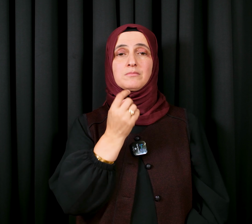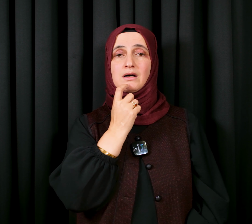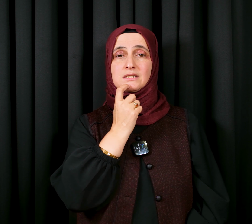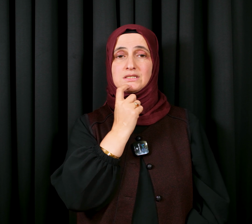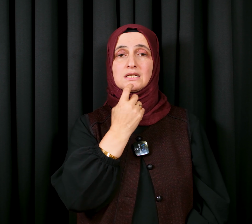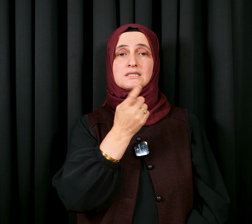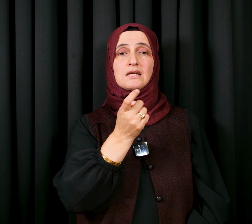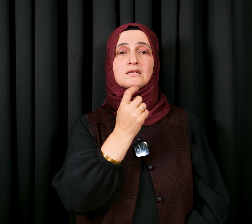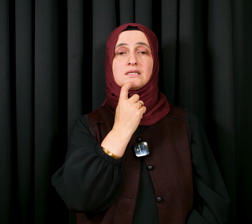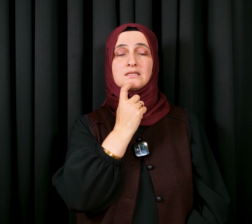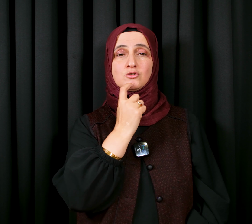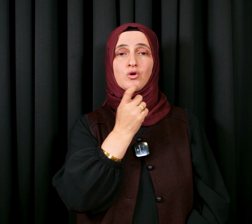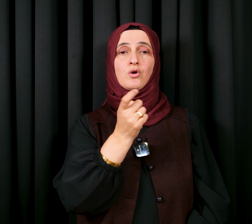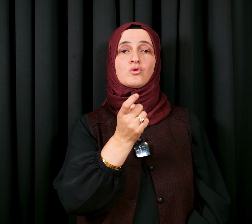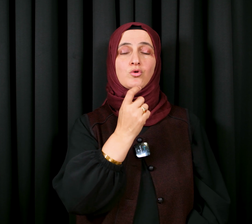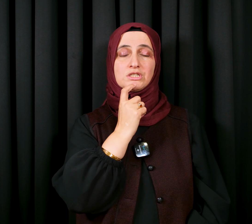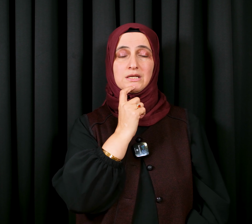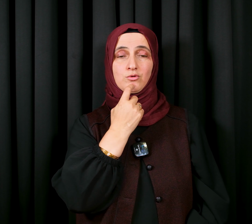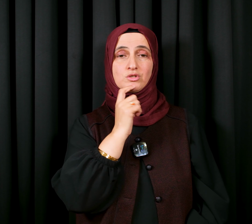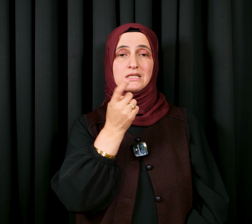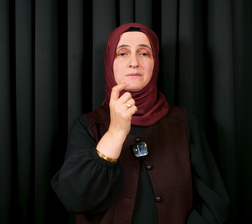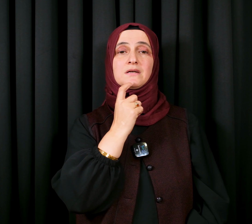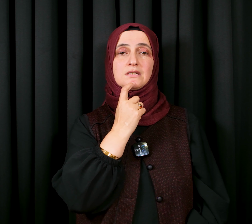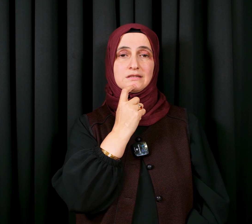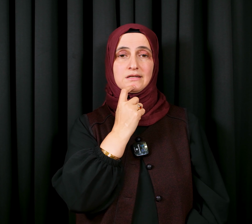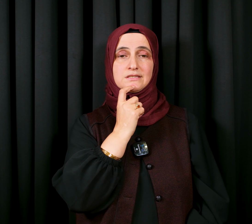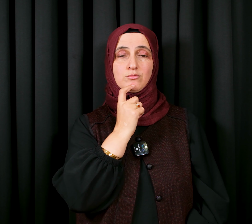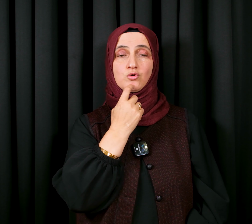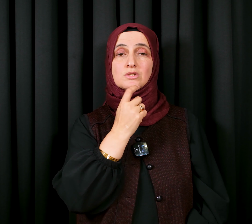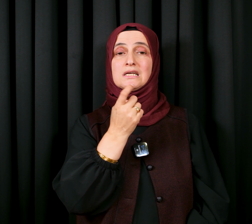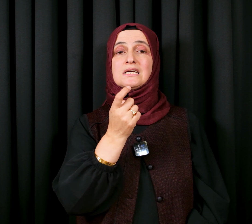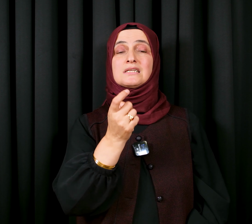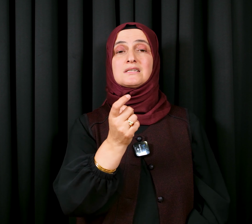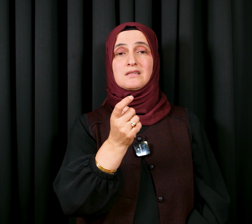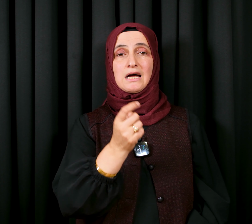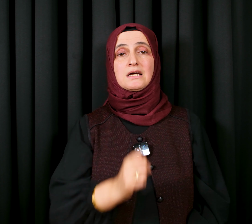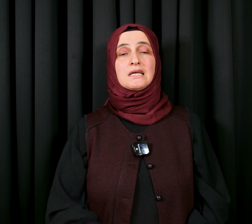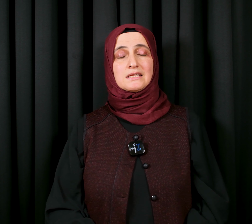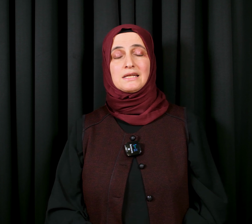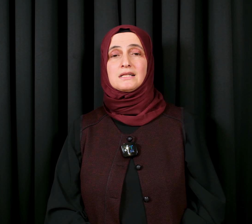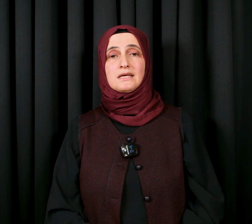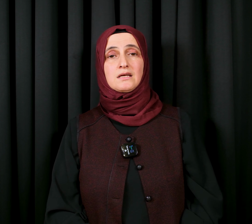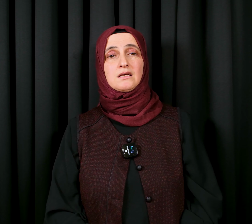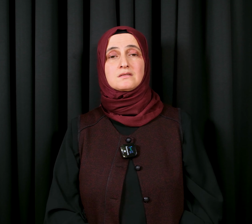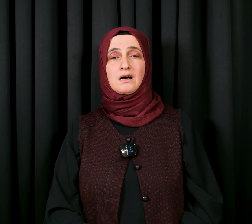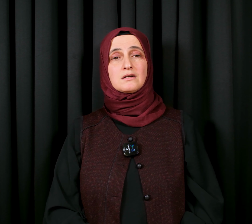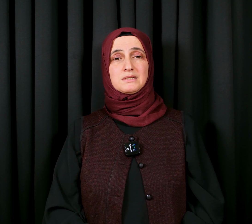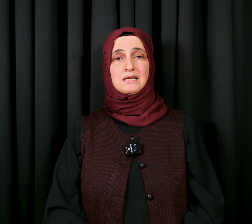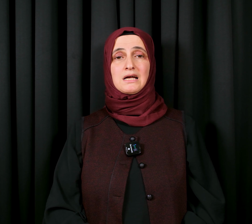bahsedeceksek yılı şöyle öne doğru çekebiliyoruz ya da elimizi hareketlendirebiliyoruz. Yıllar. Genelde sağır bireyler